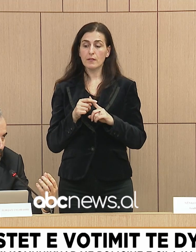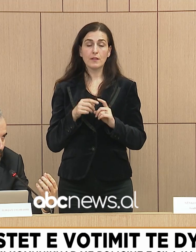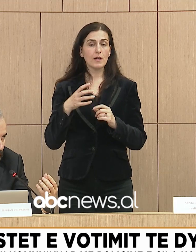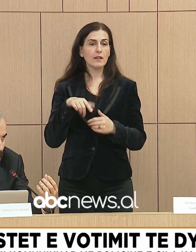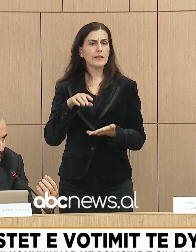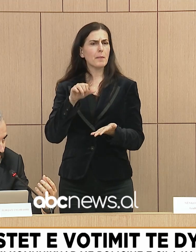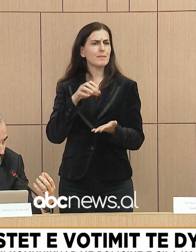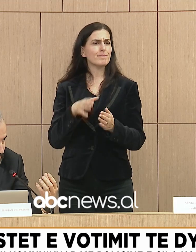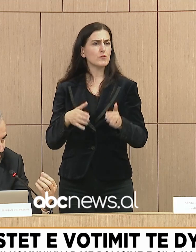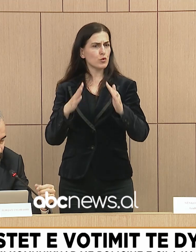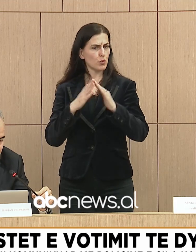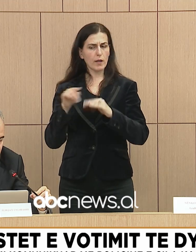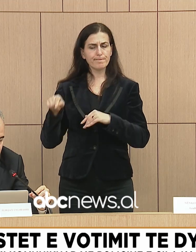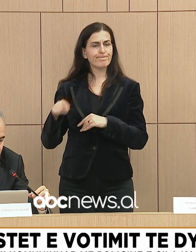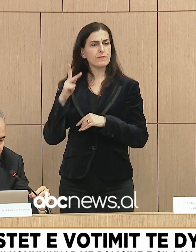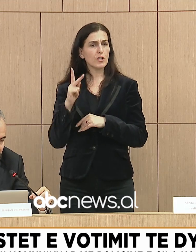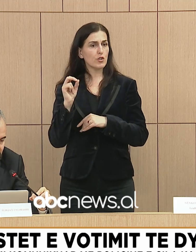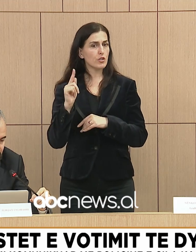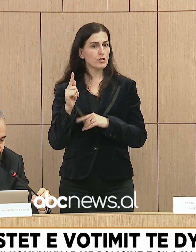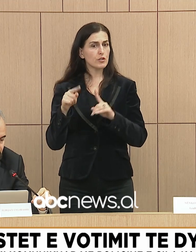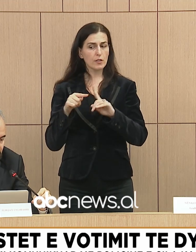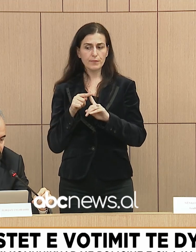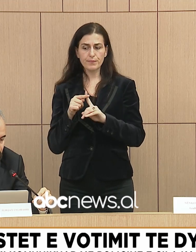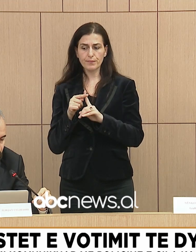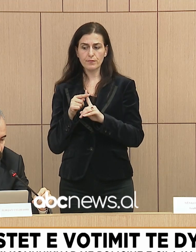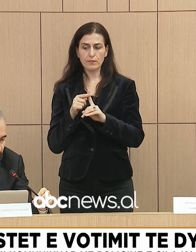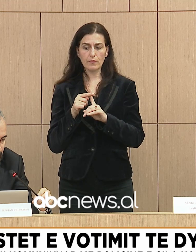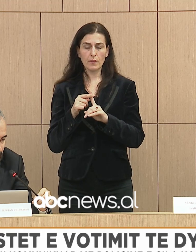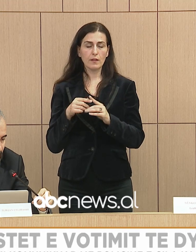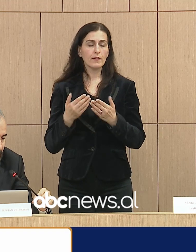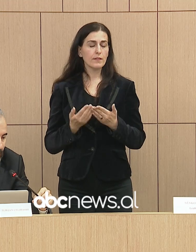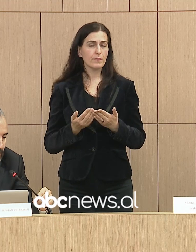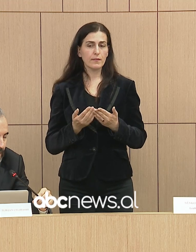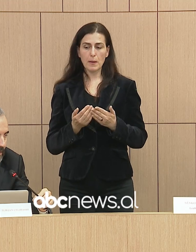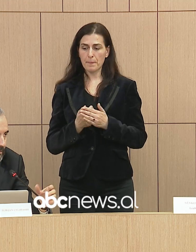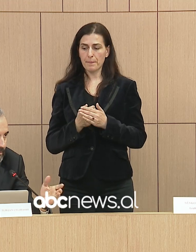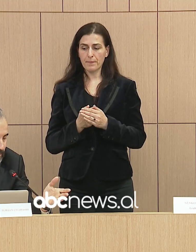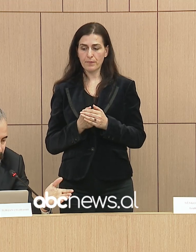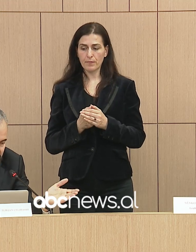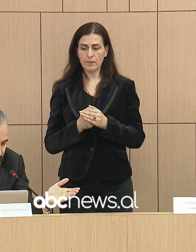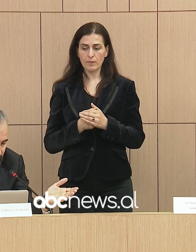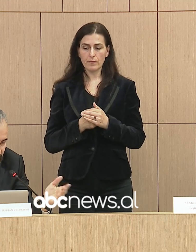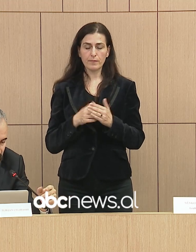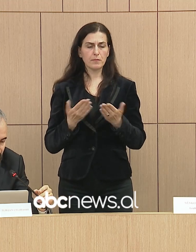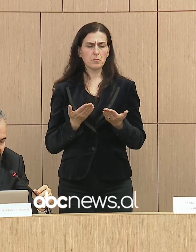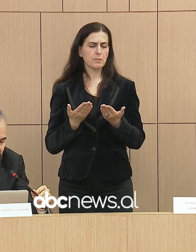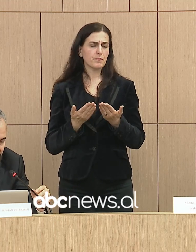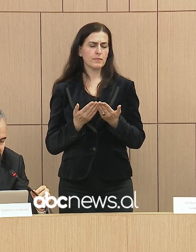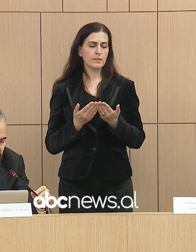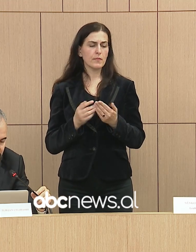të KQZ-s në kuptimin e institucionit dhe mos